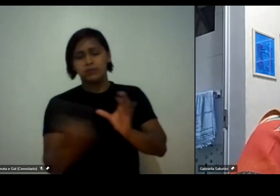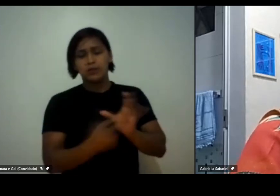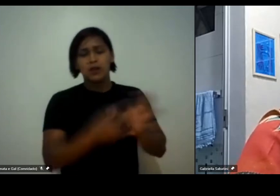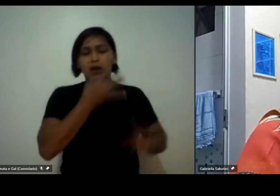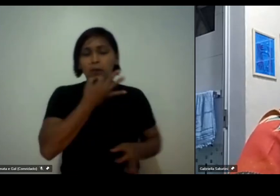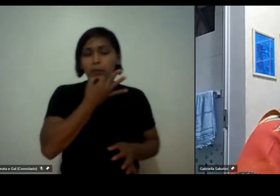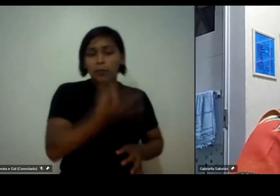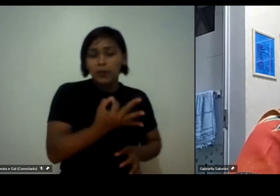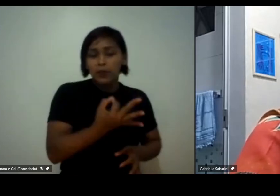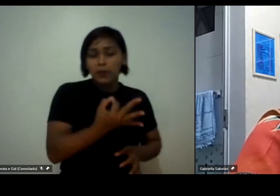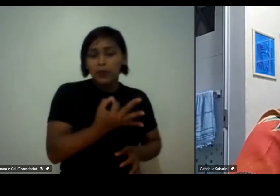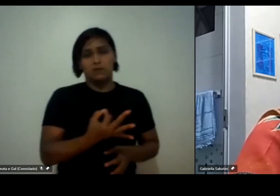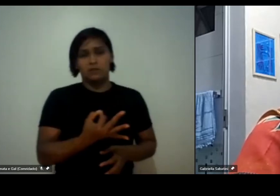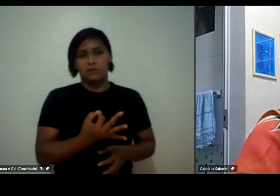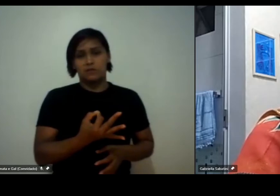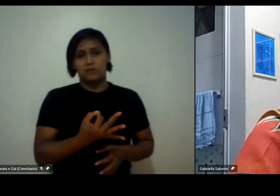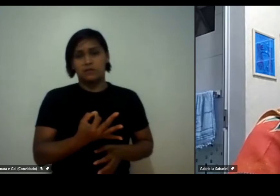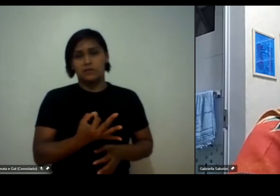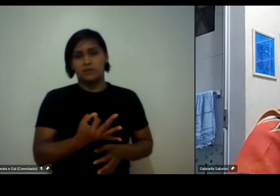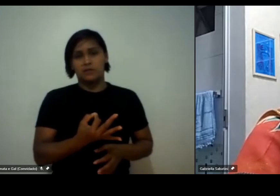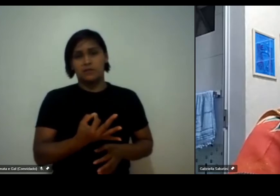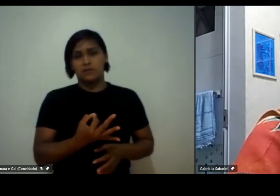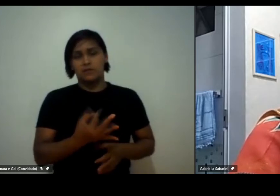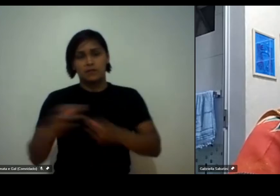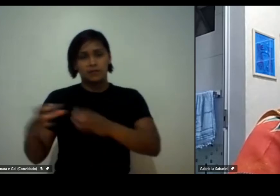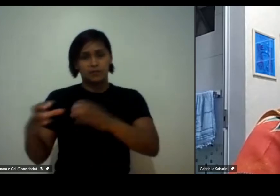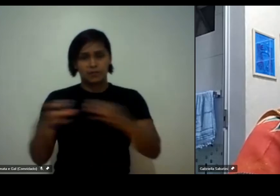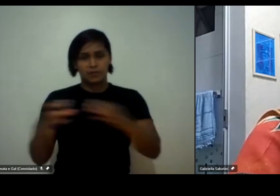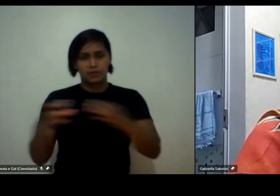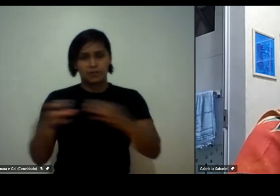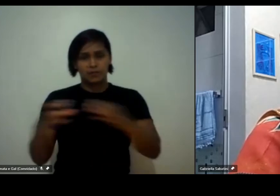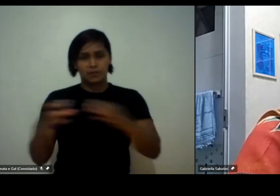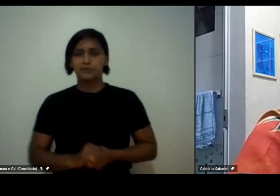convulso, que